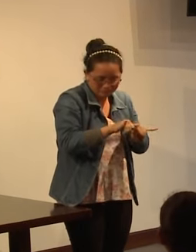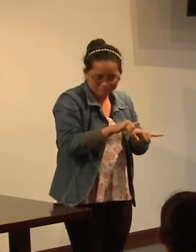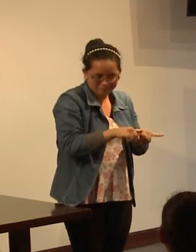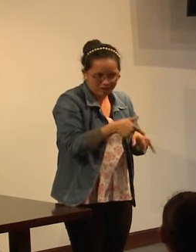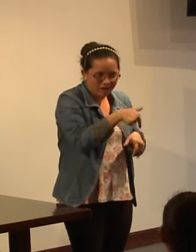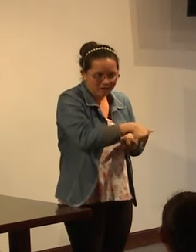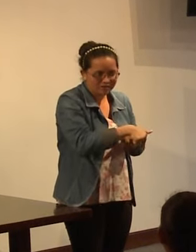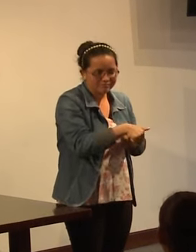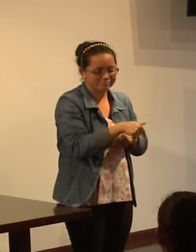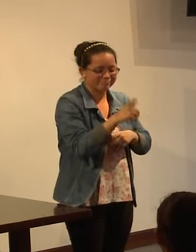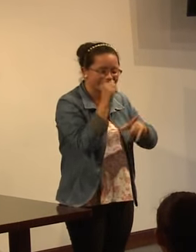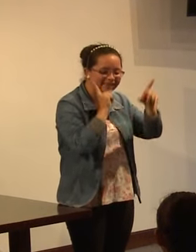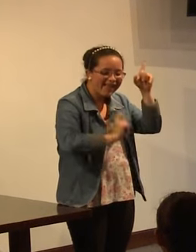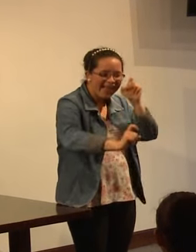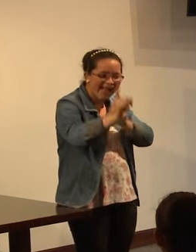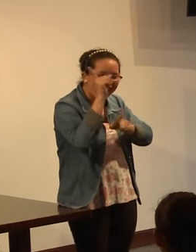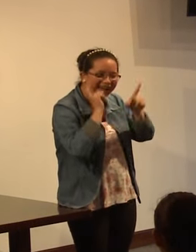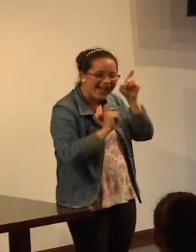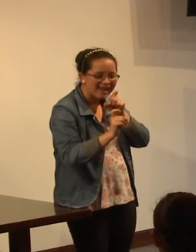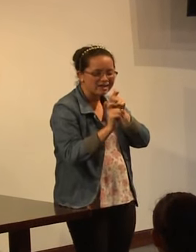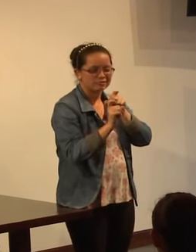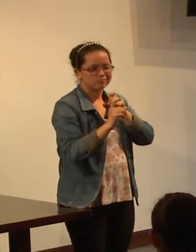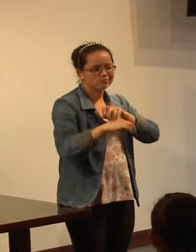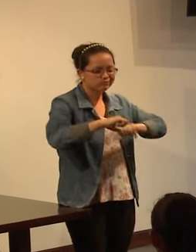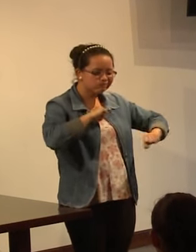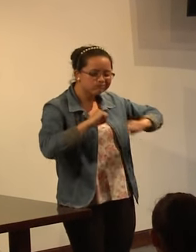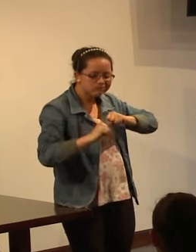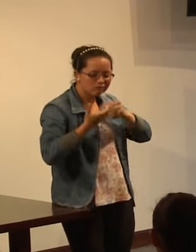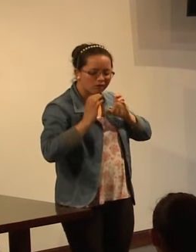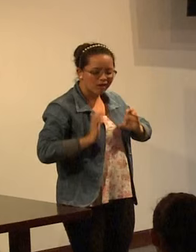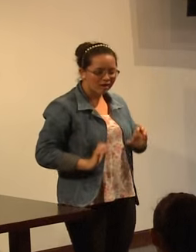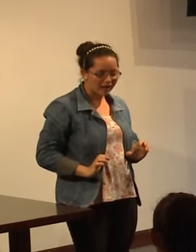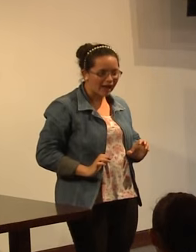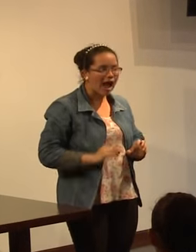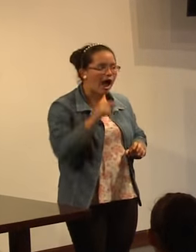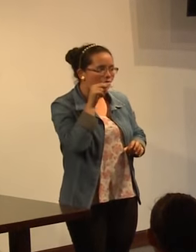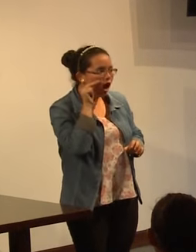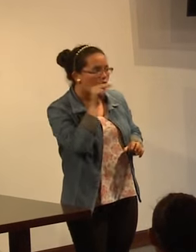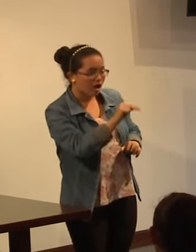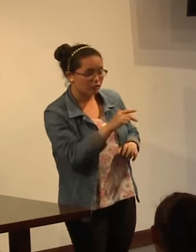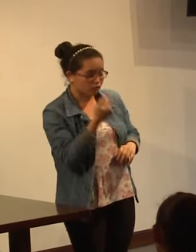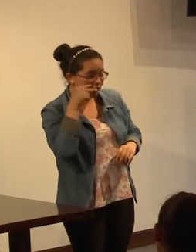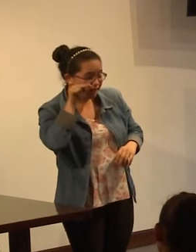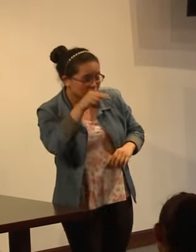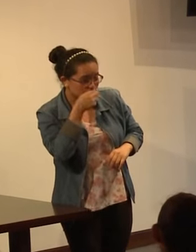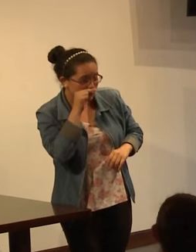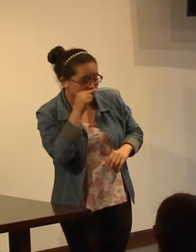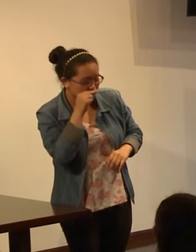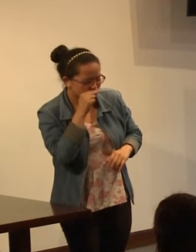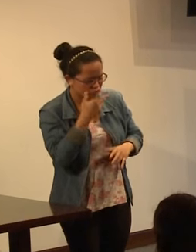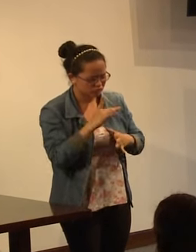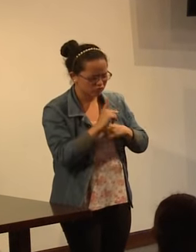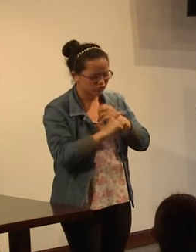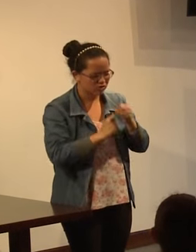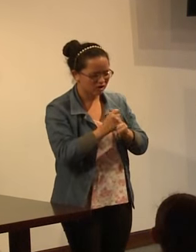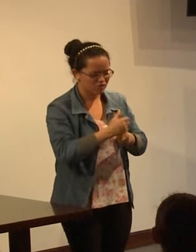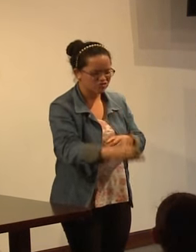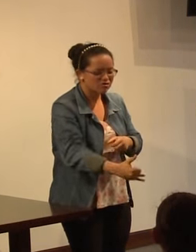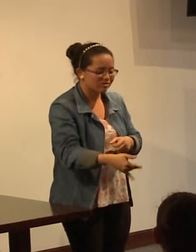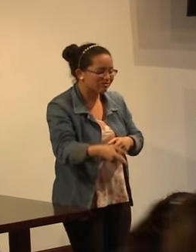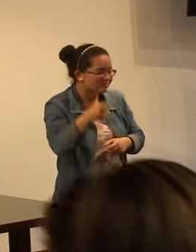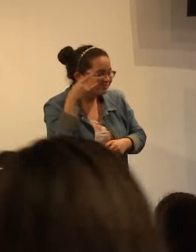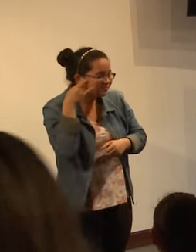a la gestualidad, a la visualidad, al movimiento. ¿Ustedes han visto qué hace un niño? Pónganle ustedes un niño de 1 año, cuando escucha